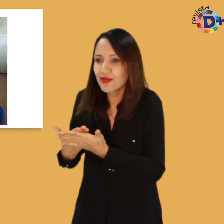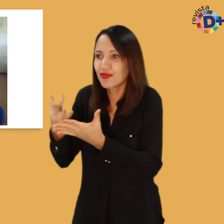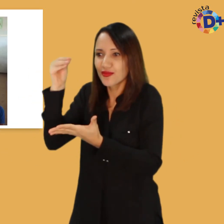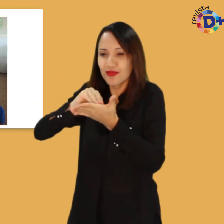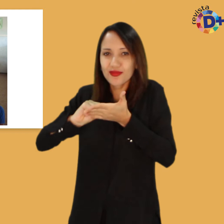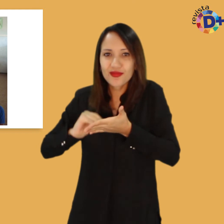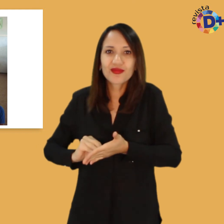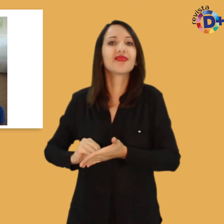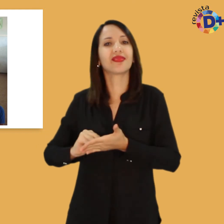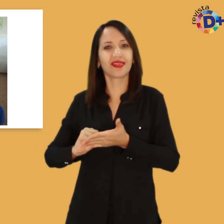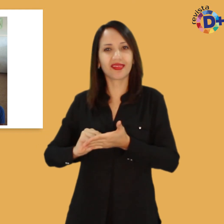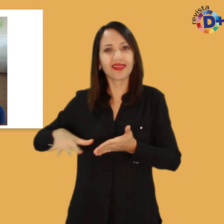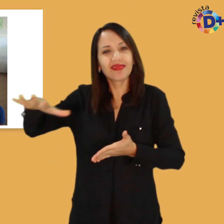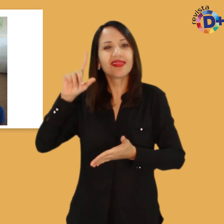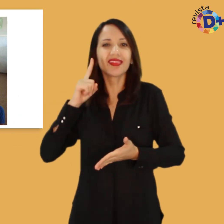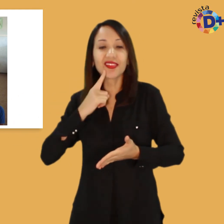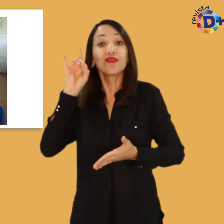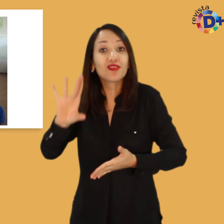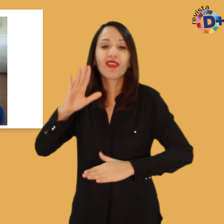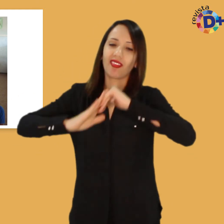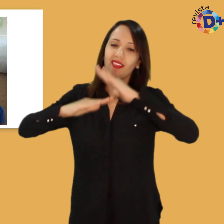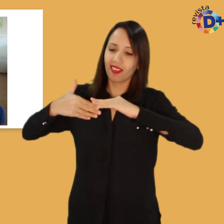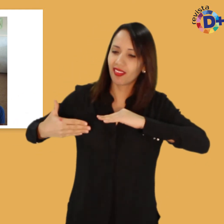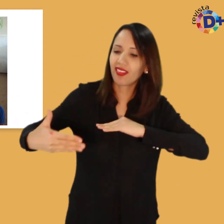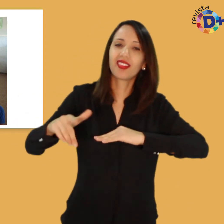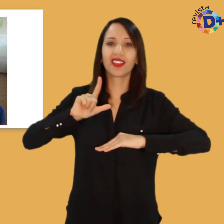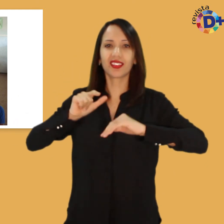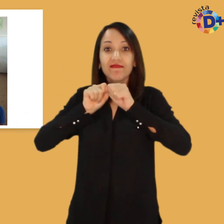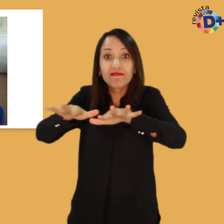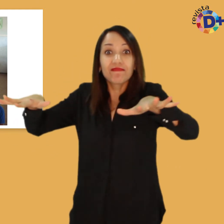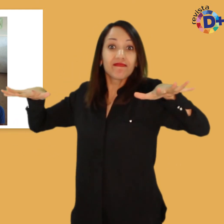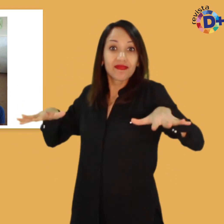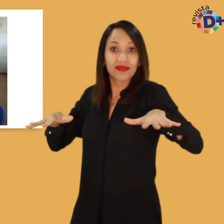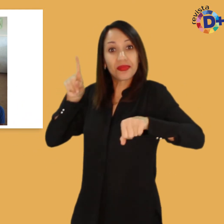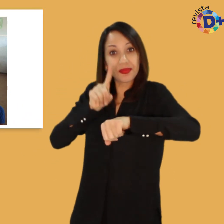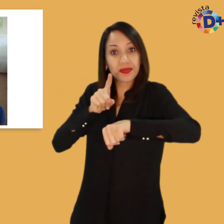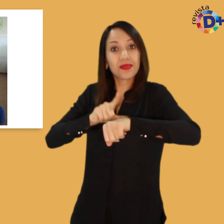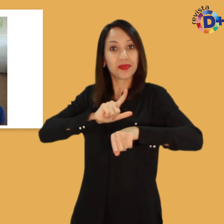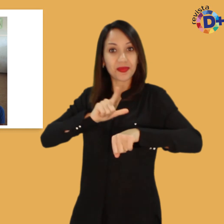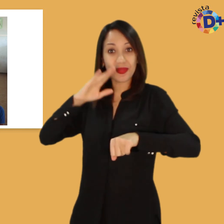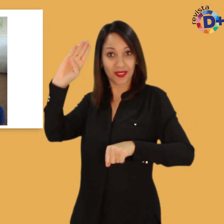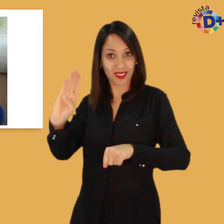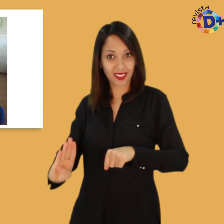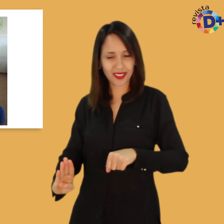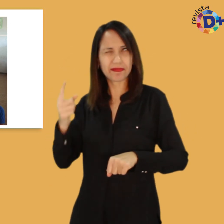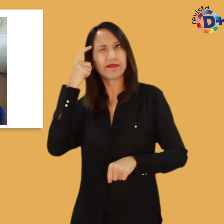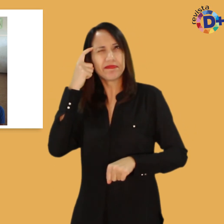bilíngue, somente serão implementadas em sua plenitude na medida em que o Brasil pensar uma política